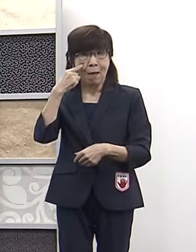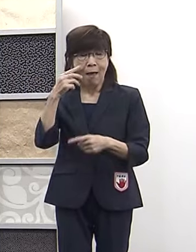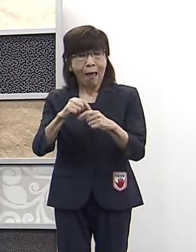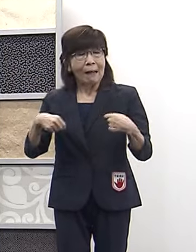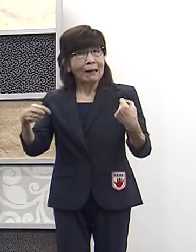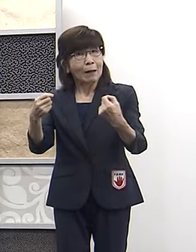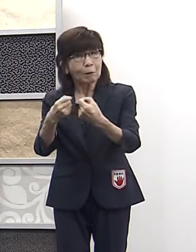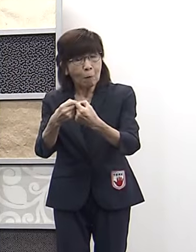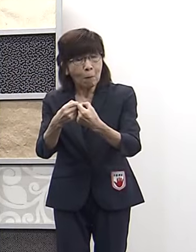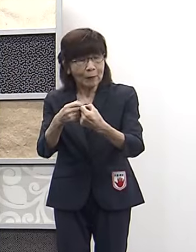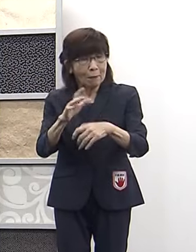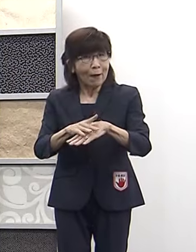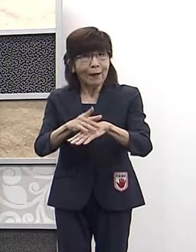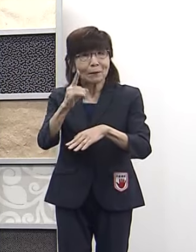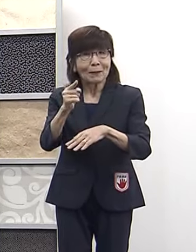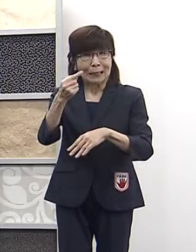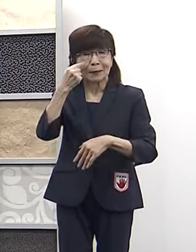めてということになります。